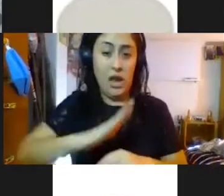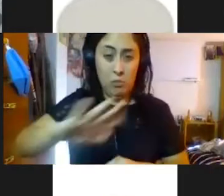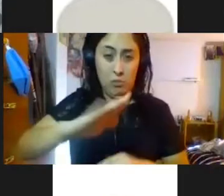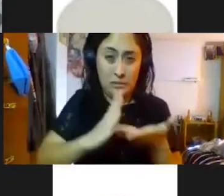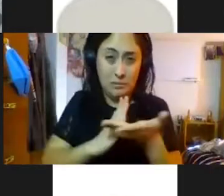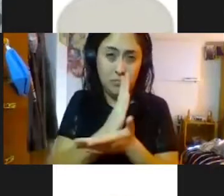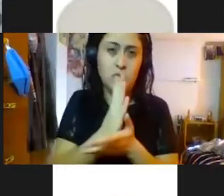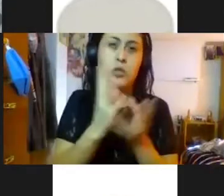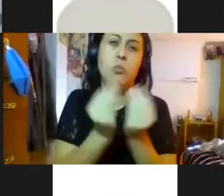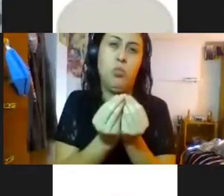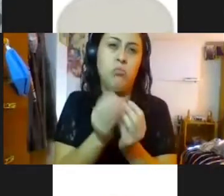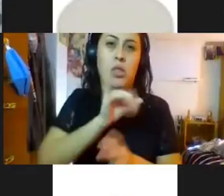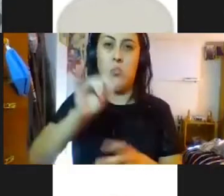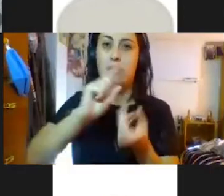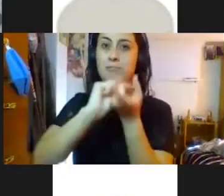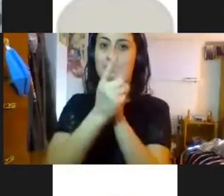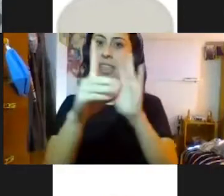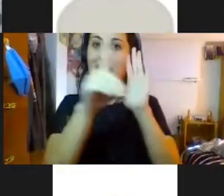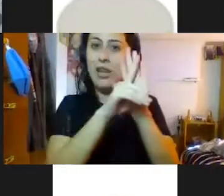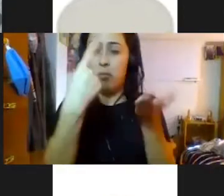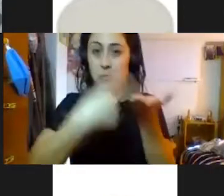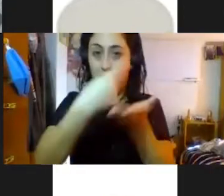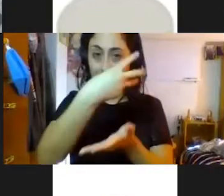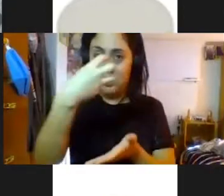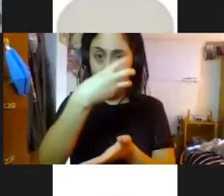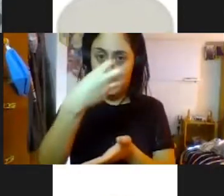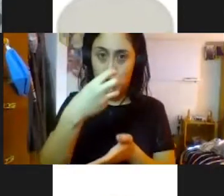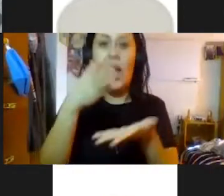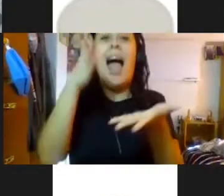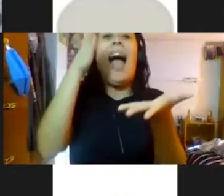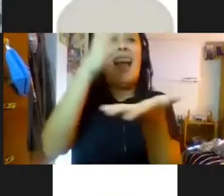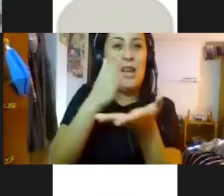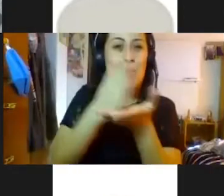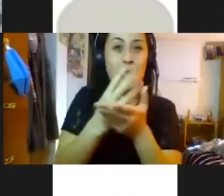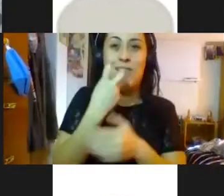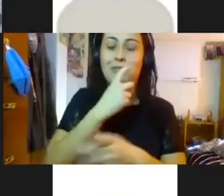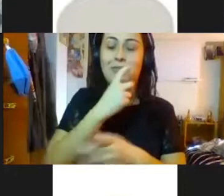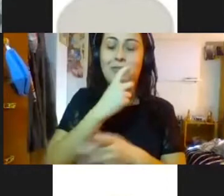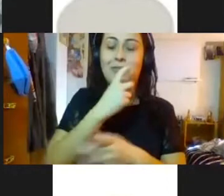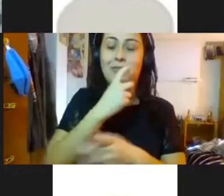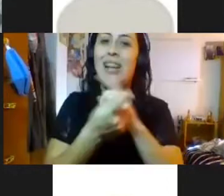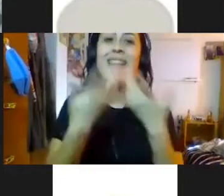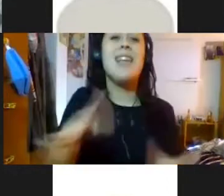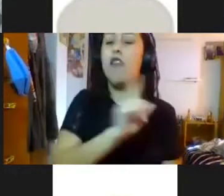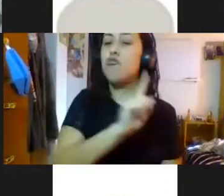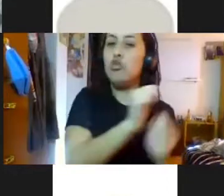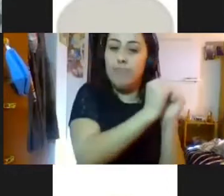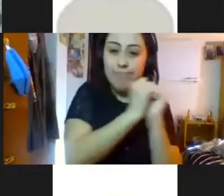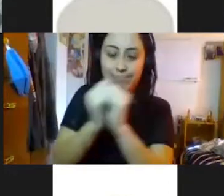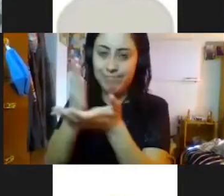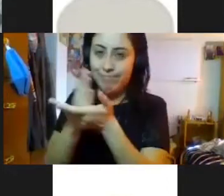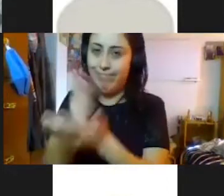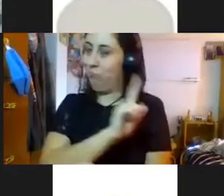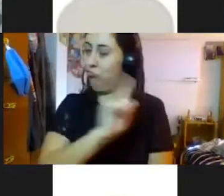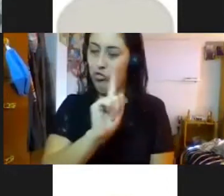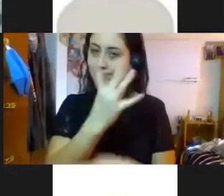escuelas cambiaron a su rol de trabajo. Entonces yo salí de la UMCE.